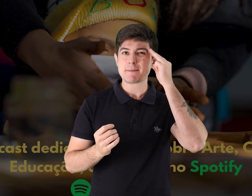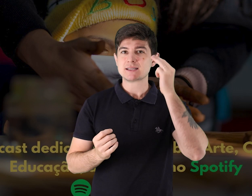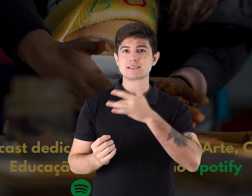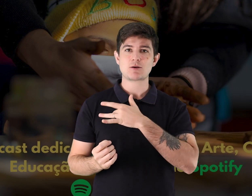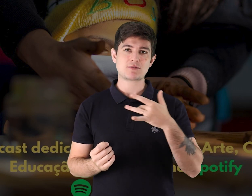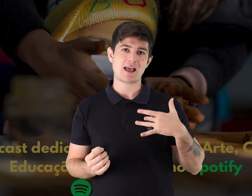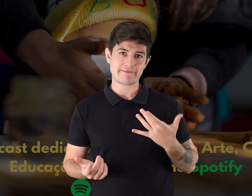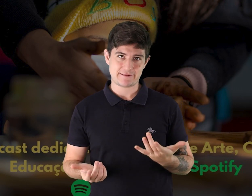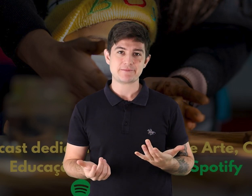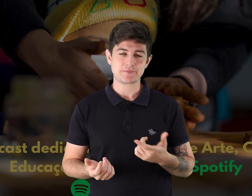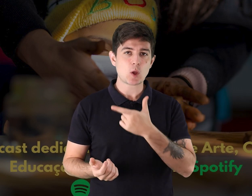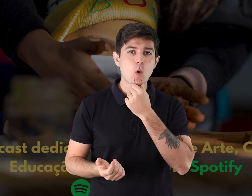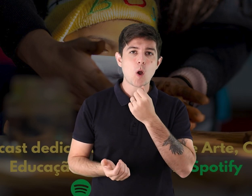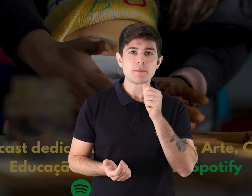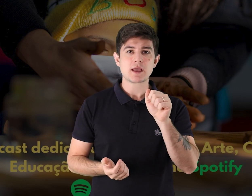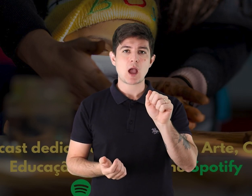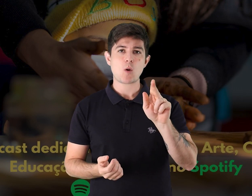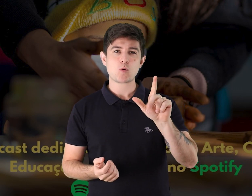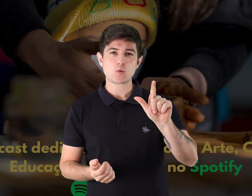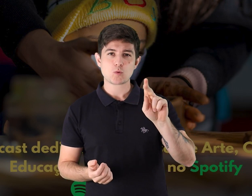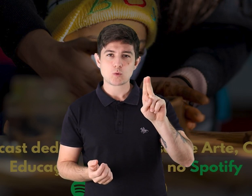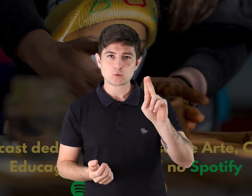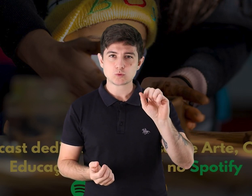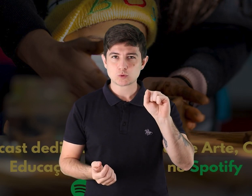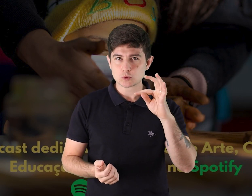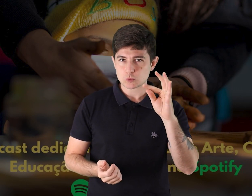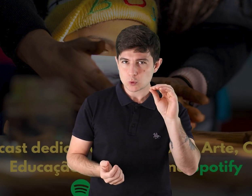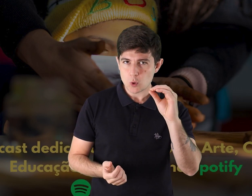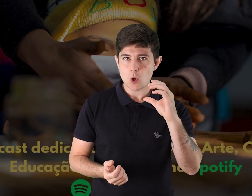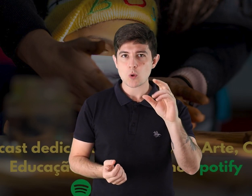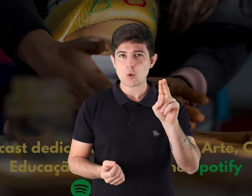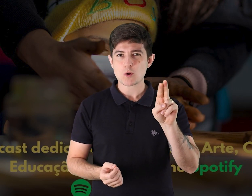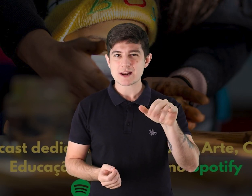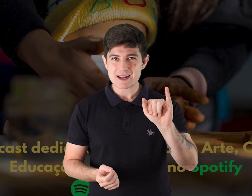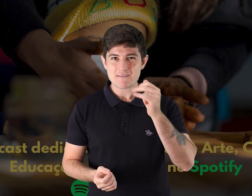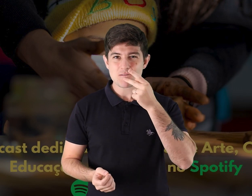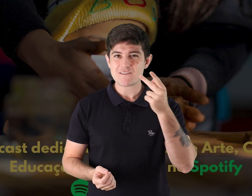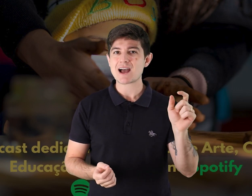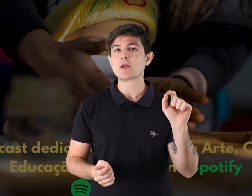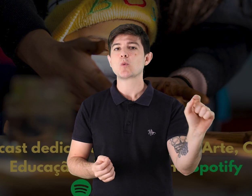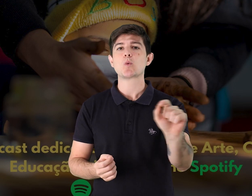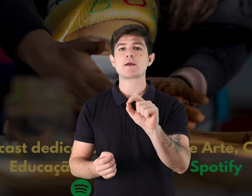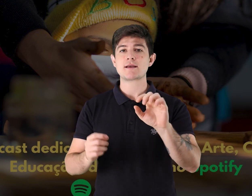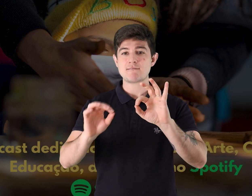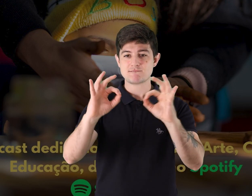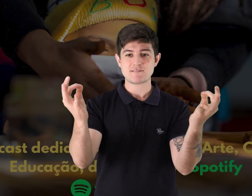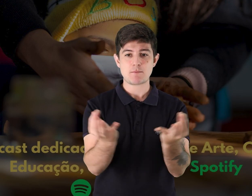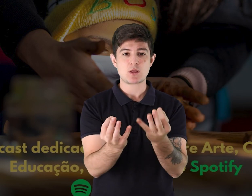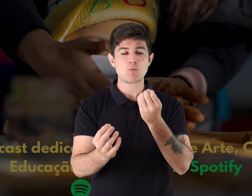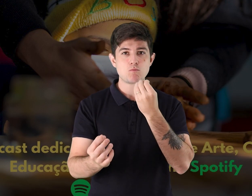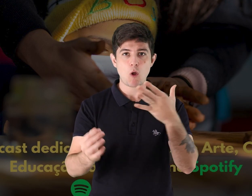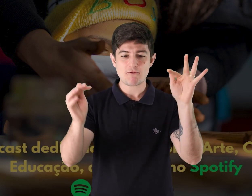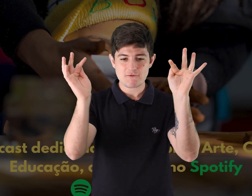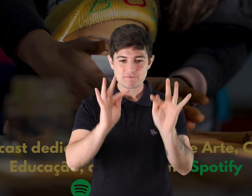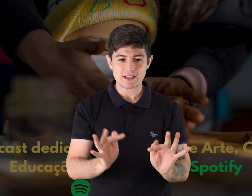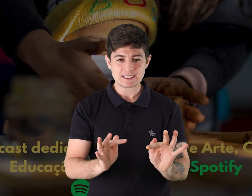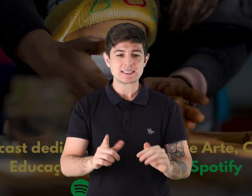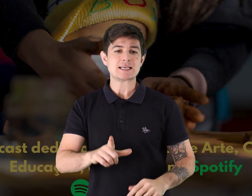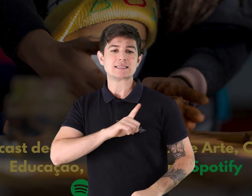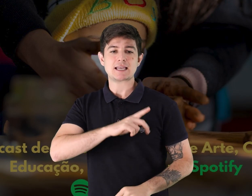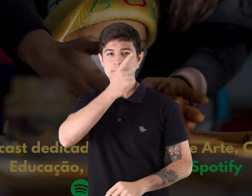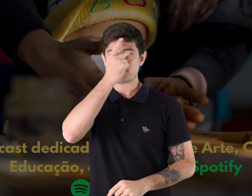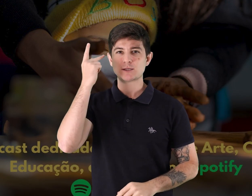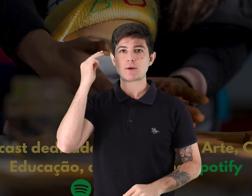mentes saudáveis, né? Augusto Cury diz o seguinte: famílias boas e felizes